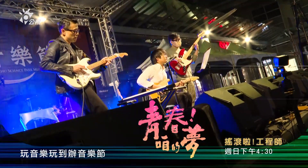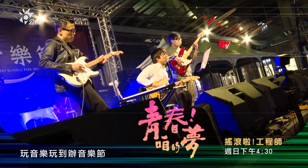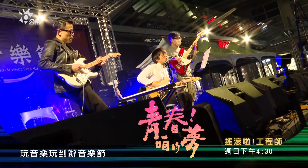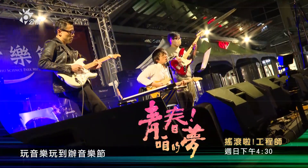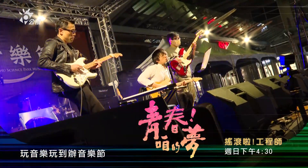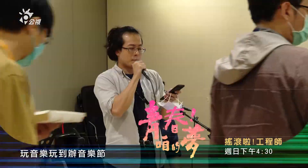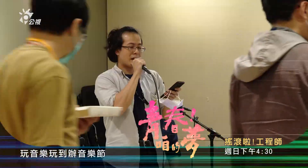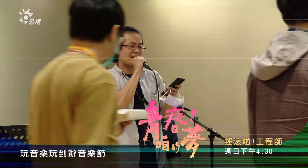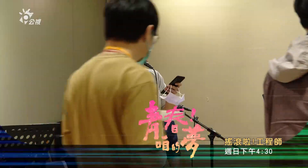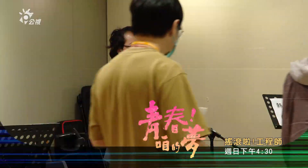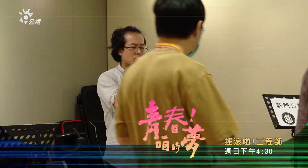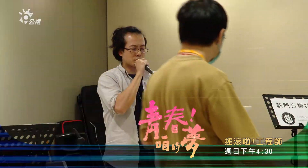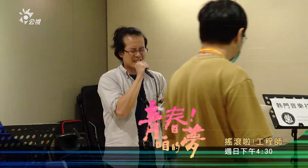音乐节。